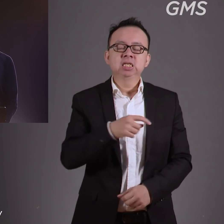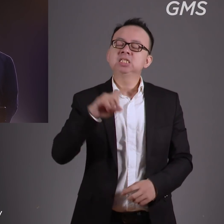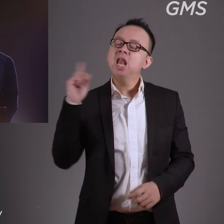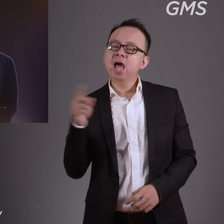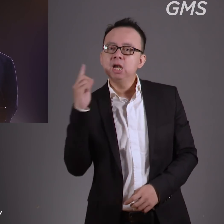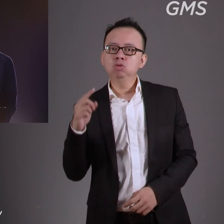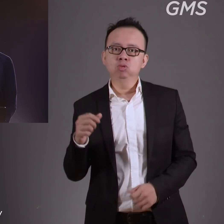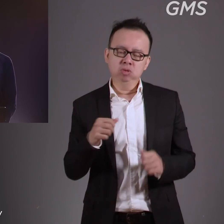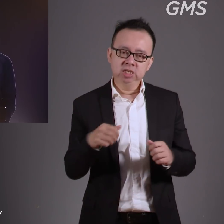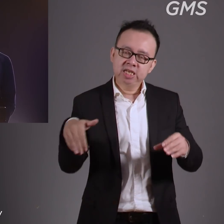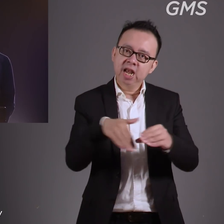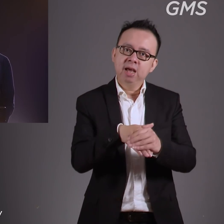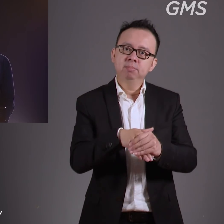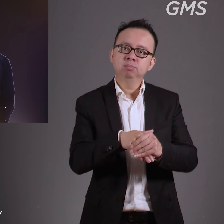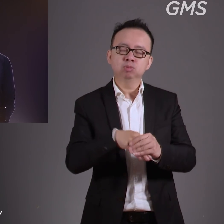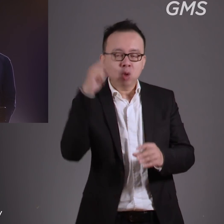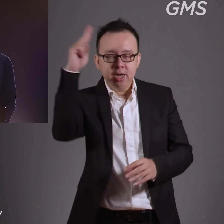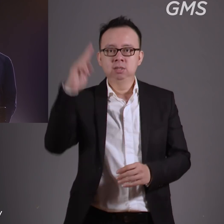mendengar suara Allahmu.